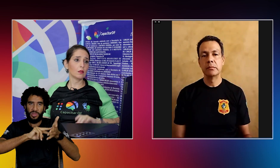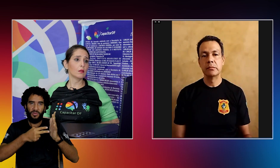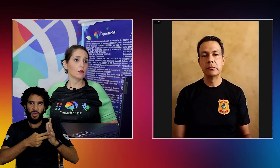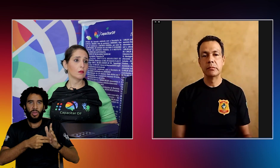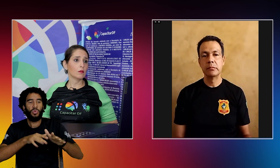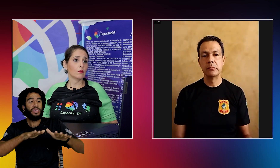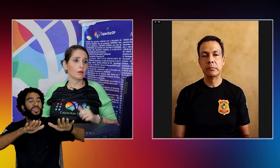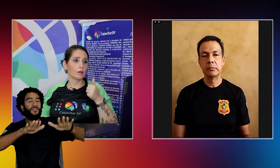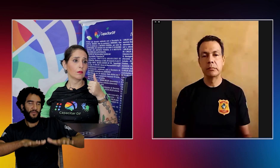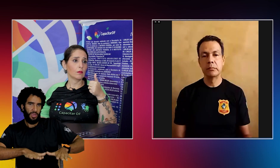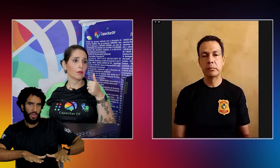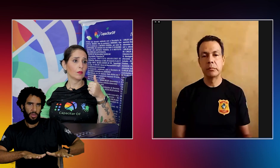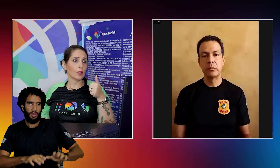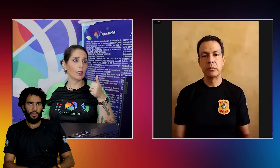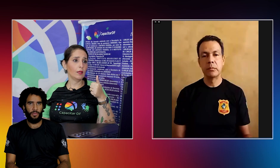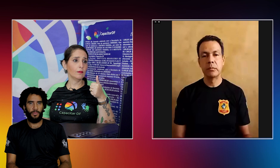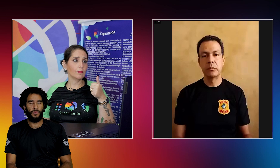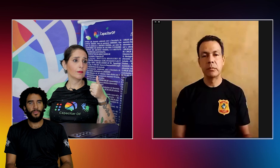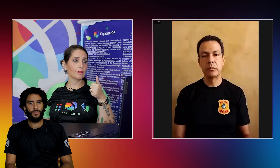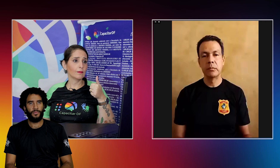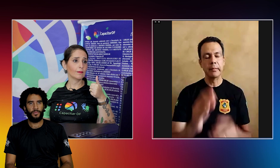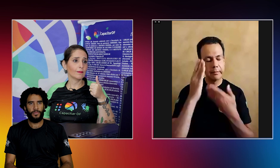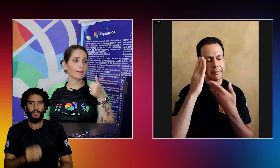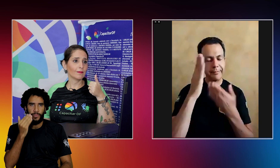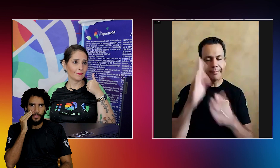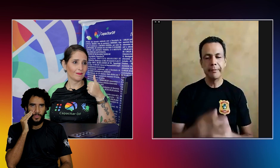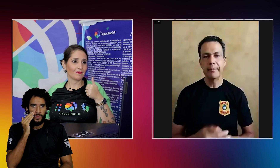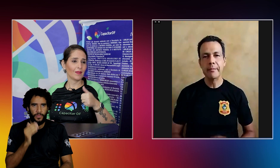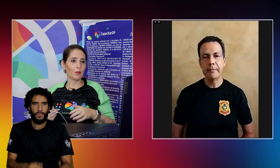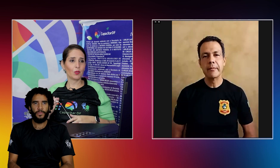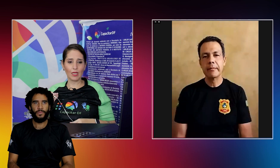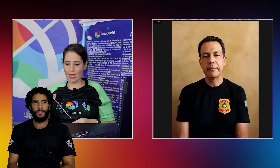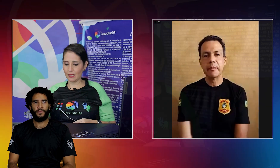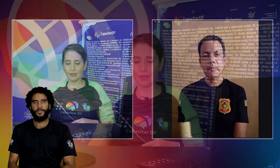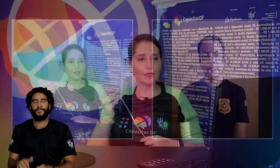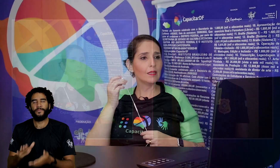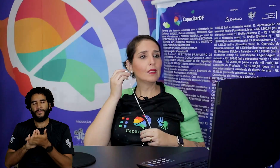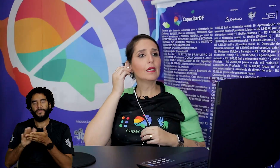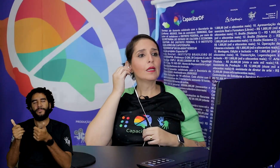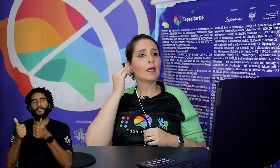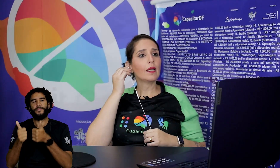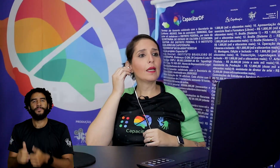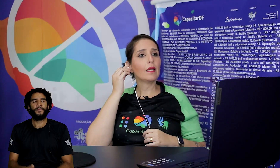desse. Ok? Por nada.